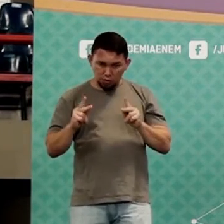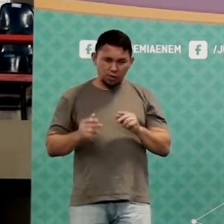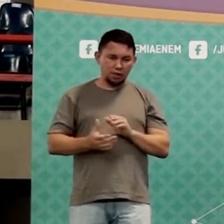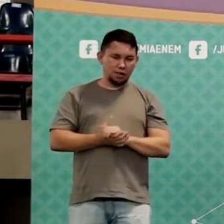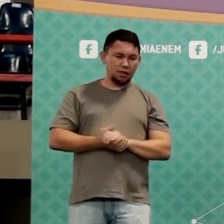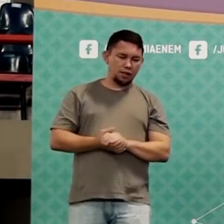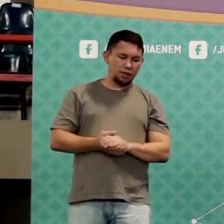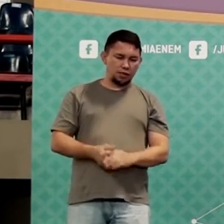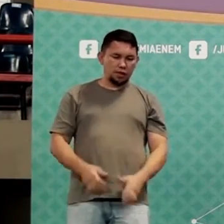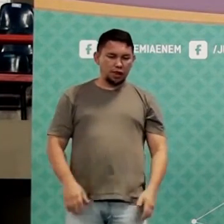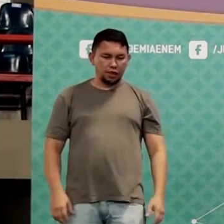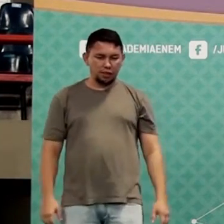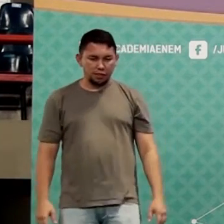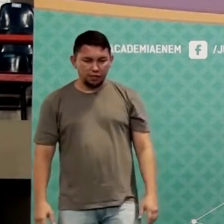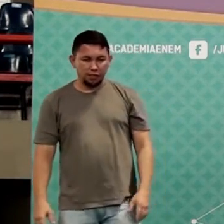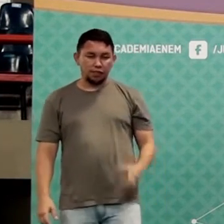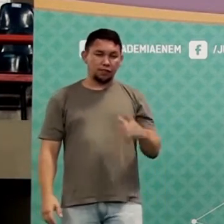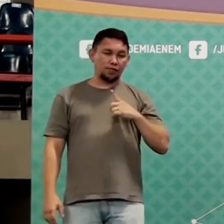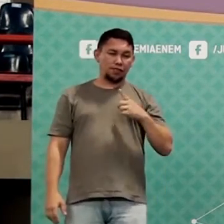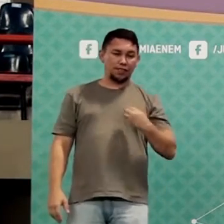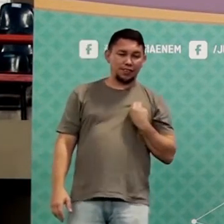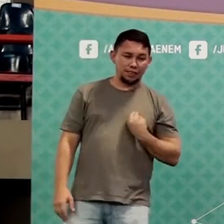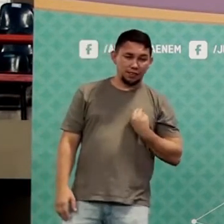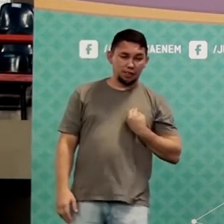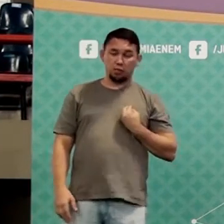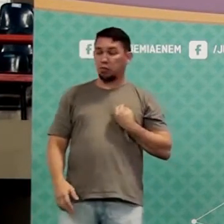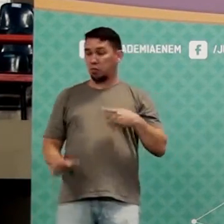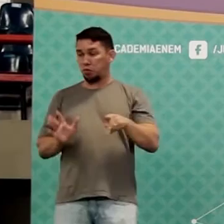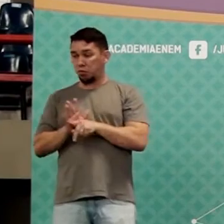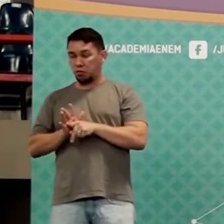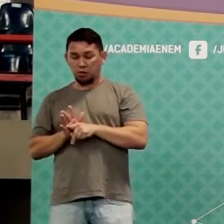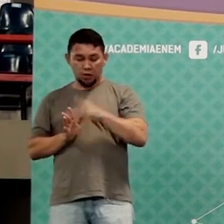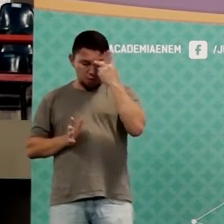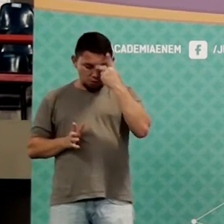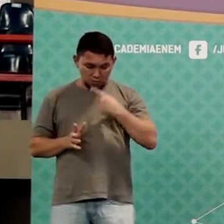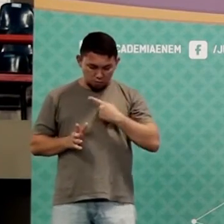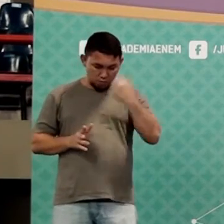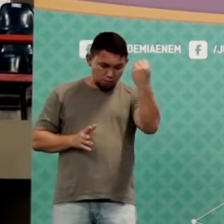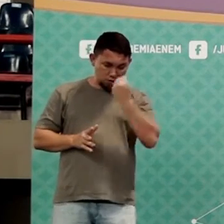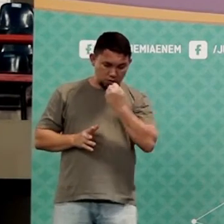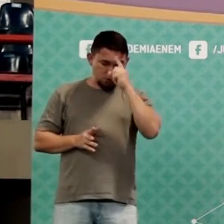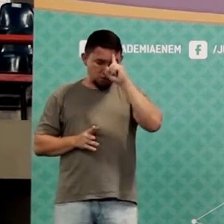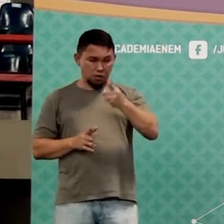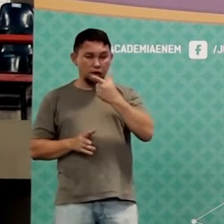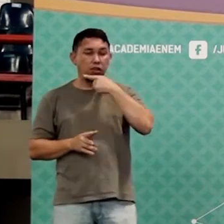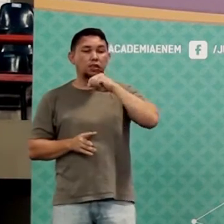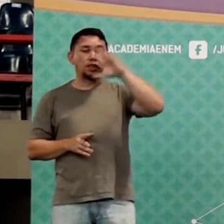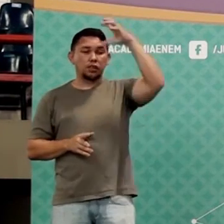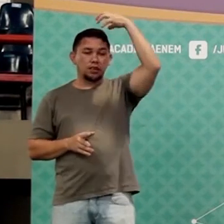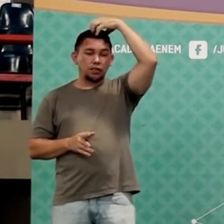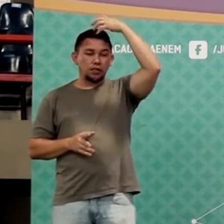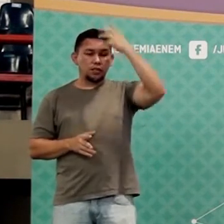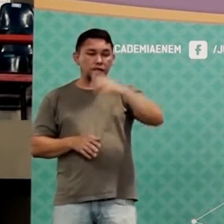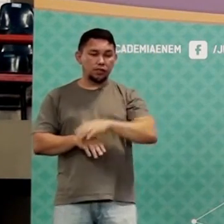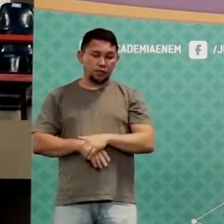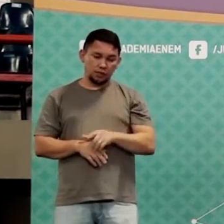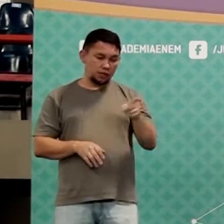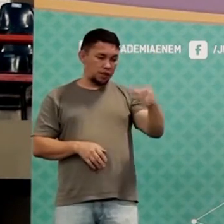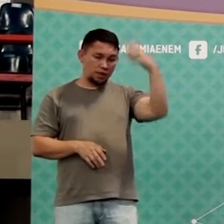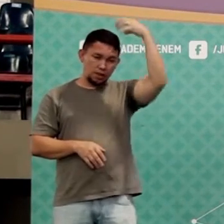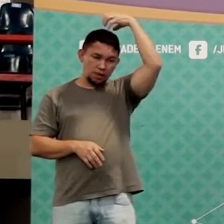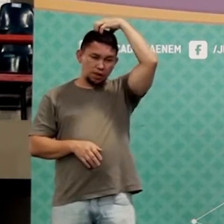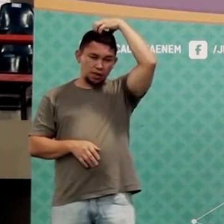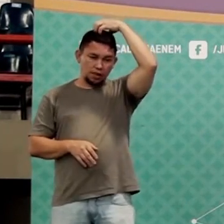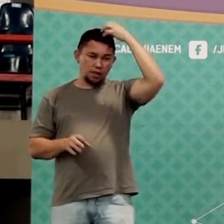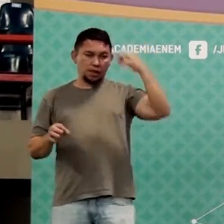Tranquilo? Como a gente é inimigo da gente mesmo, a gente precisa que alguém nos governe. Adivinha quem é o rei? O rei. Aí